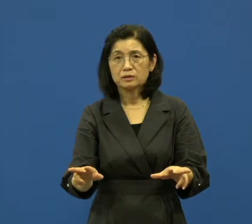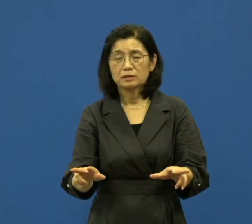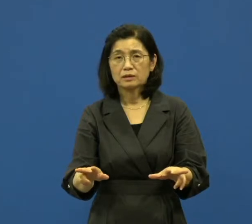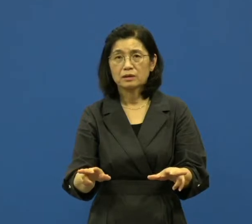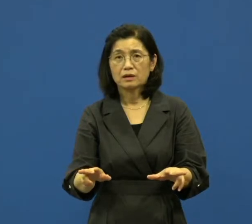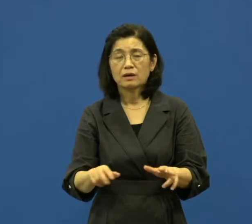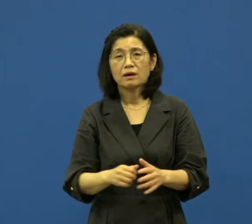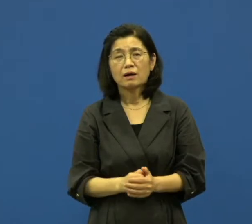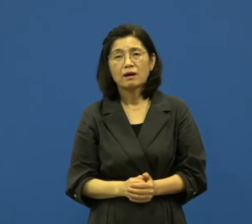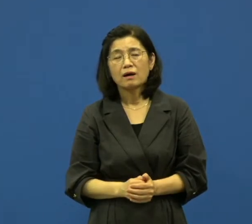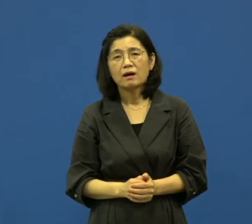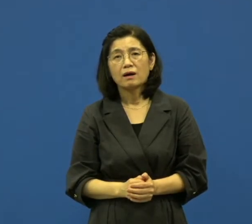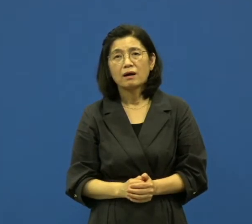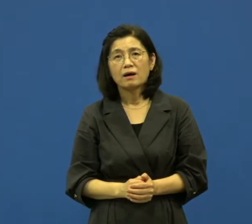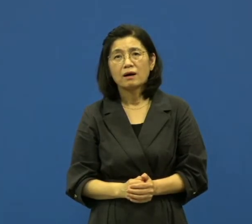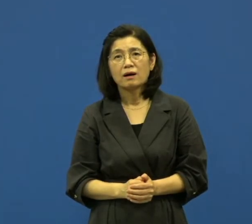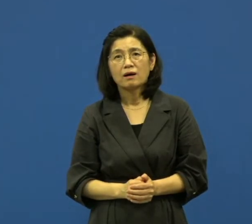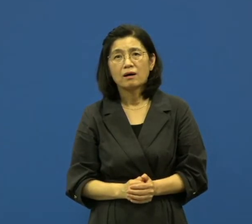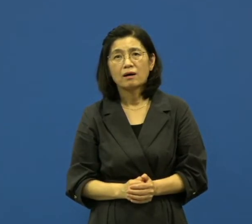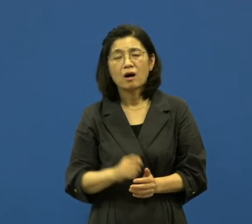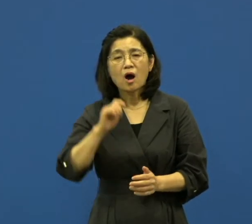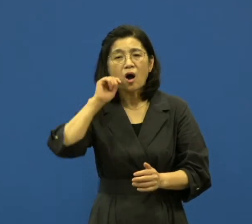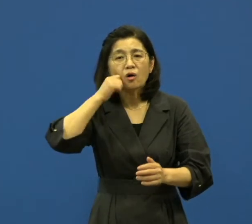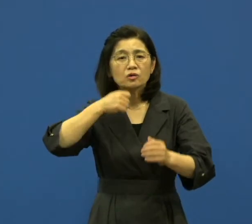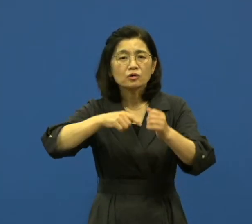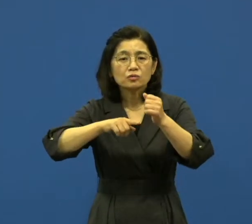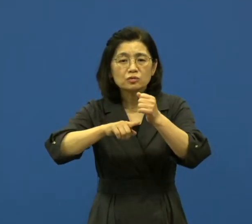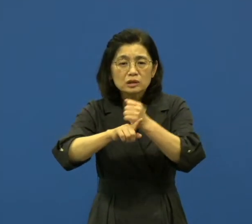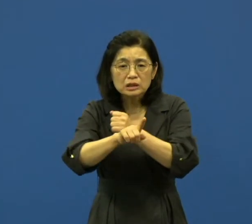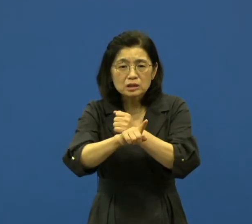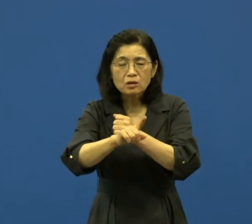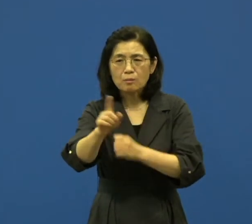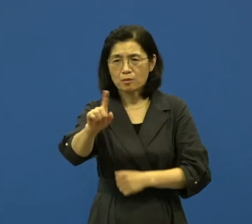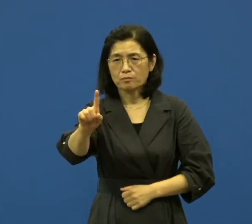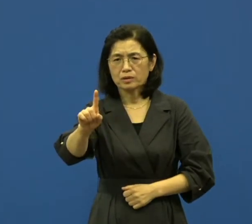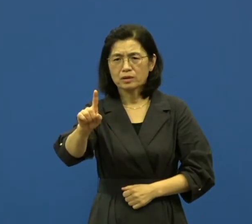시대를 우리가 살고 있습니다. 어려운 이유 중 하나는